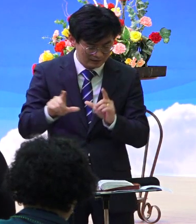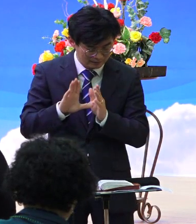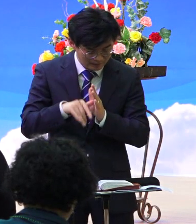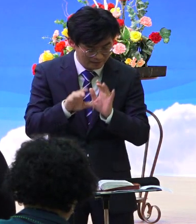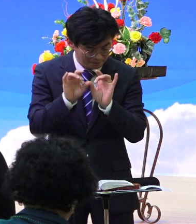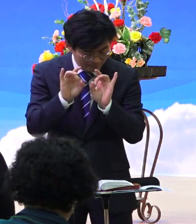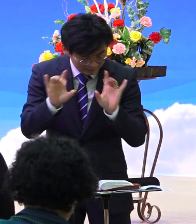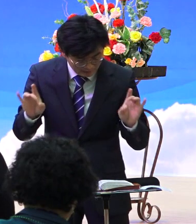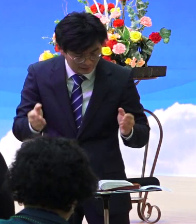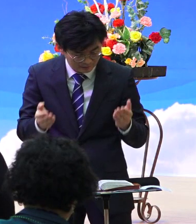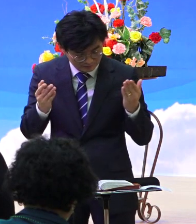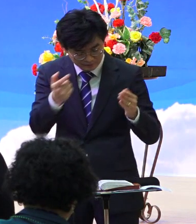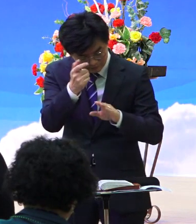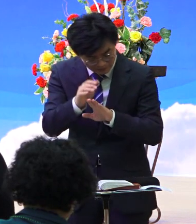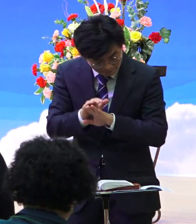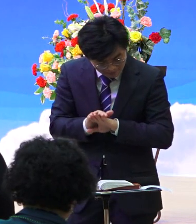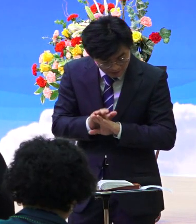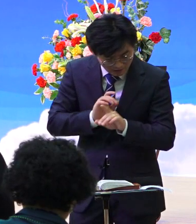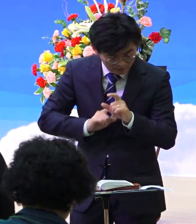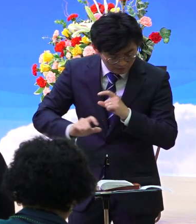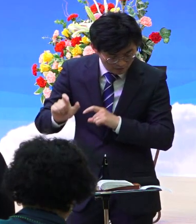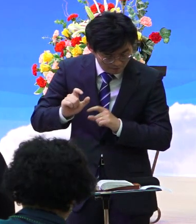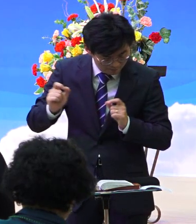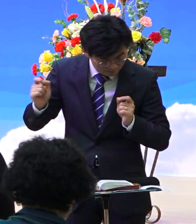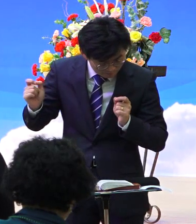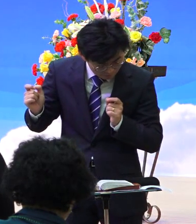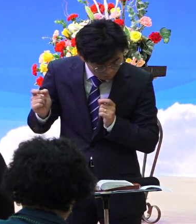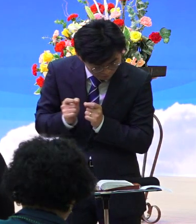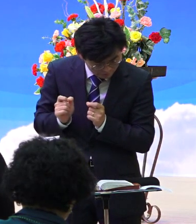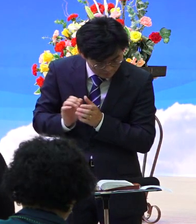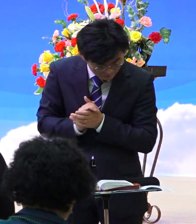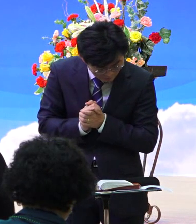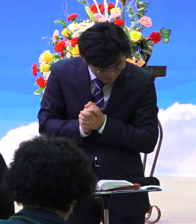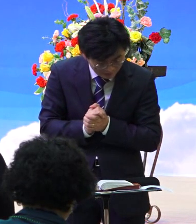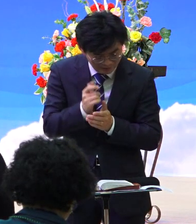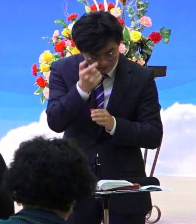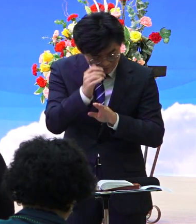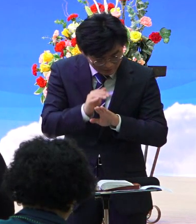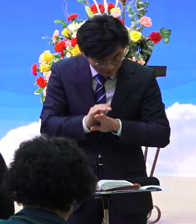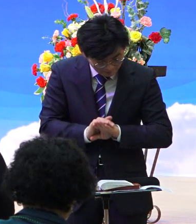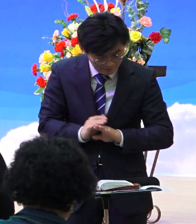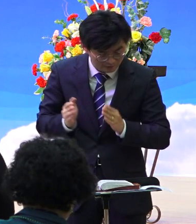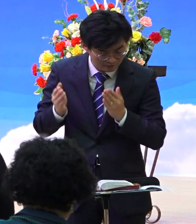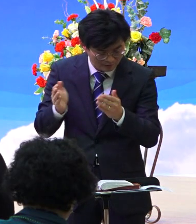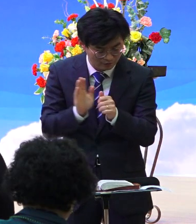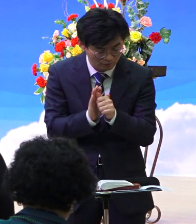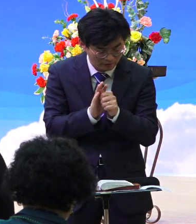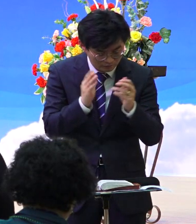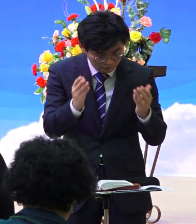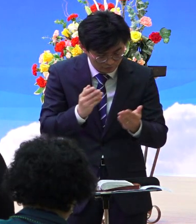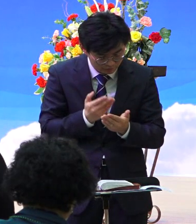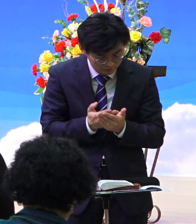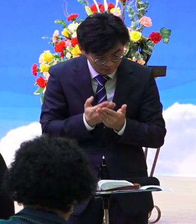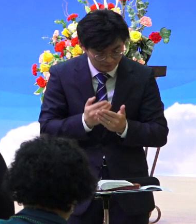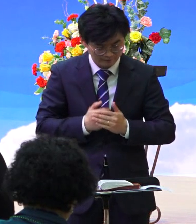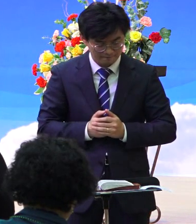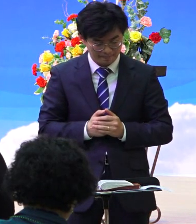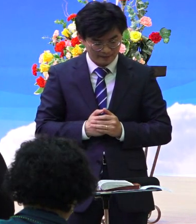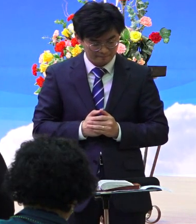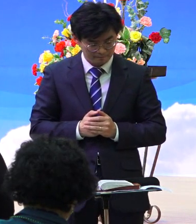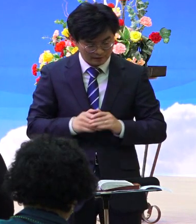더 진실하고 더 신실한 예배가 되게 하여 주시옵소서. 우리 가운데 있는 육신이 연약하신 분들, 오늘